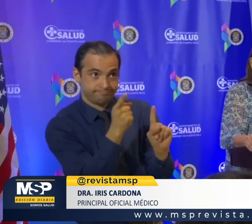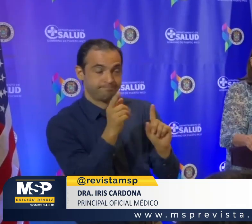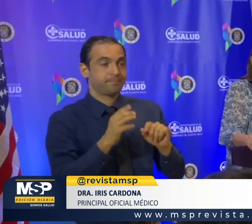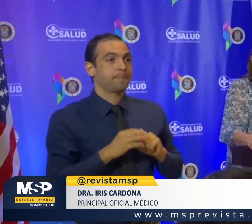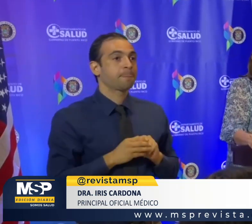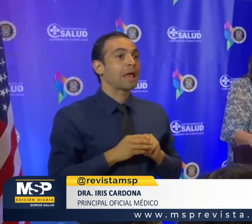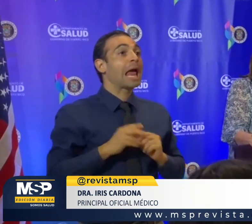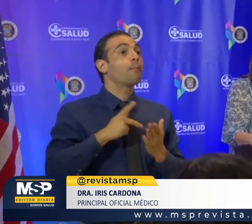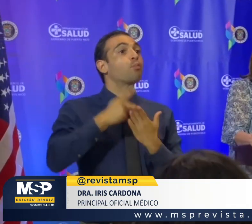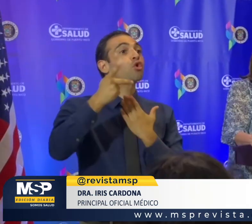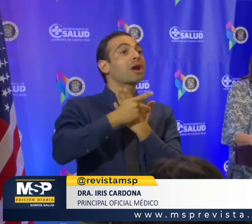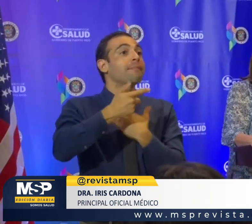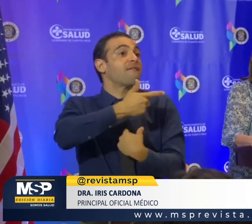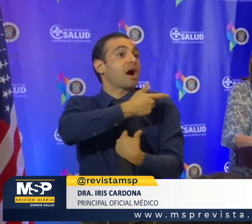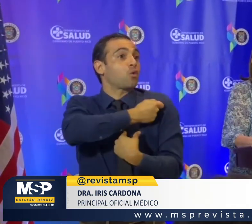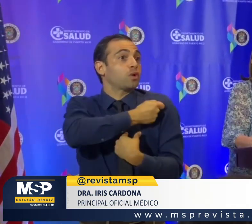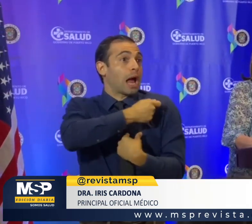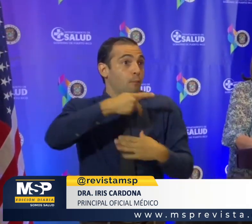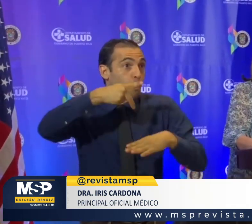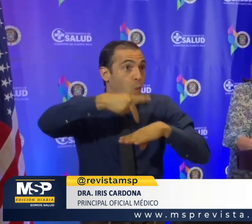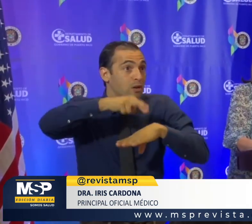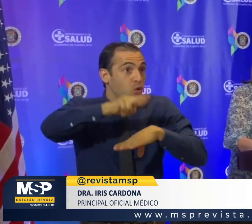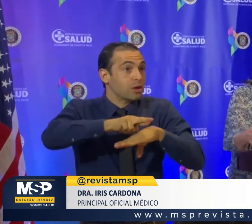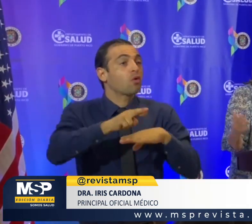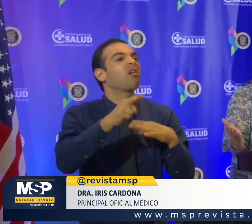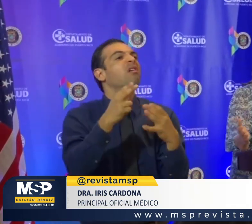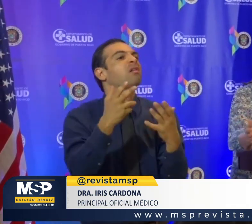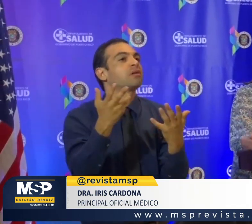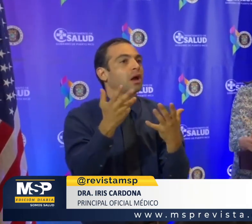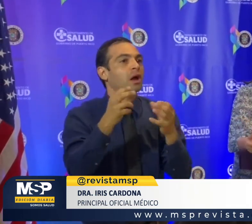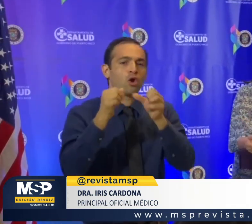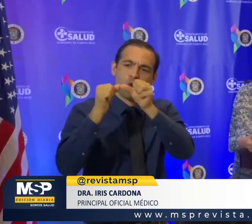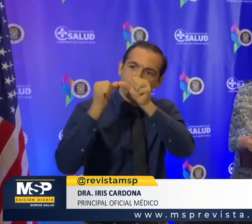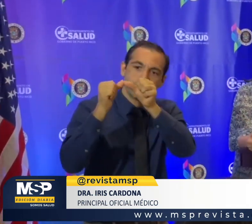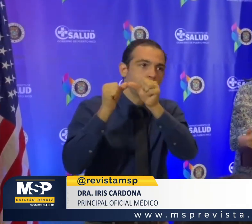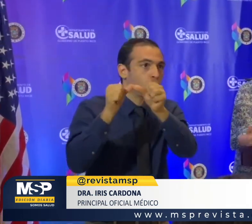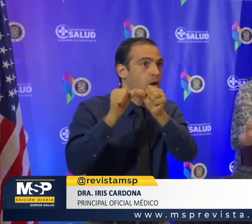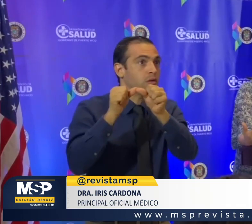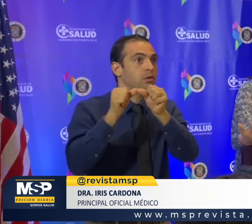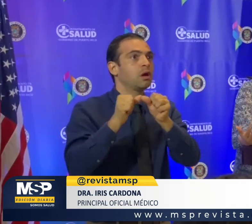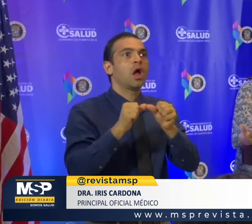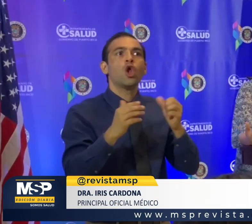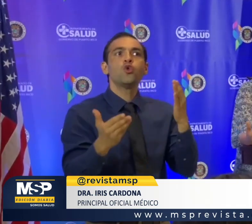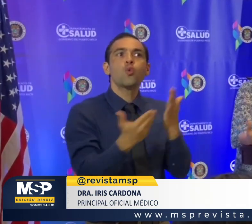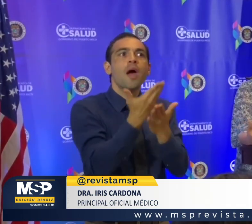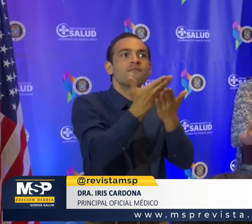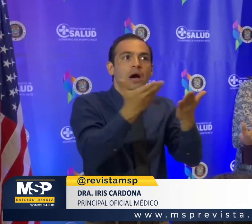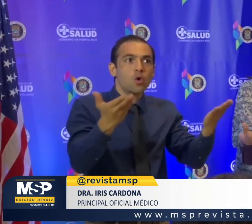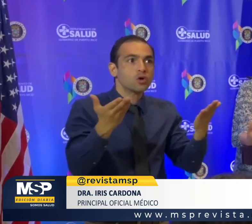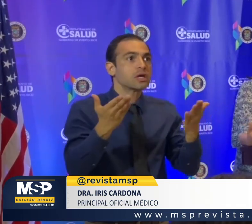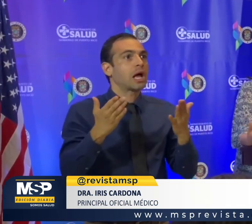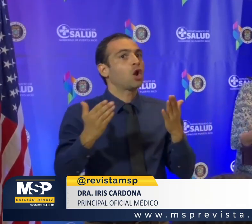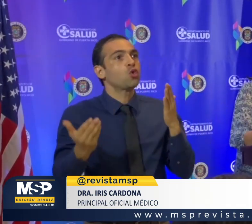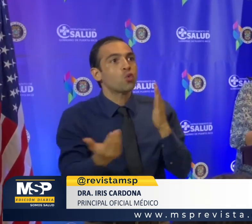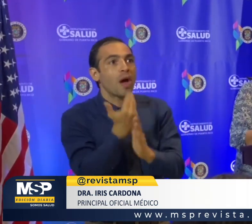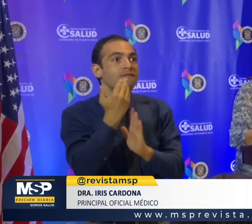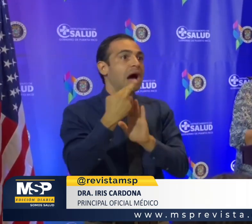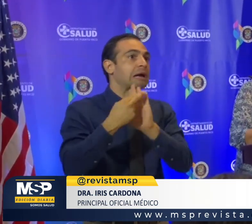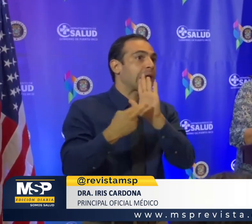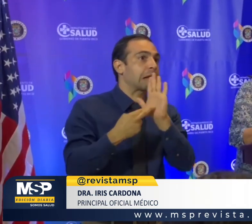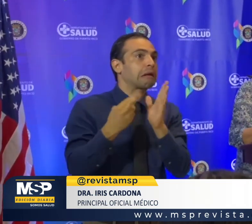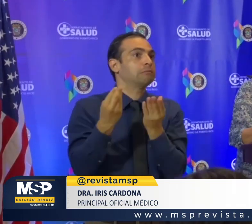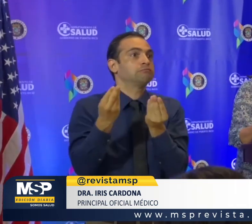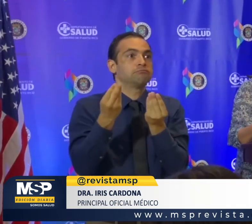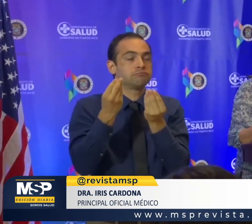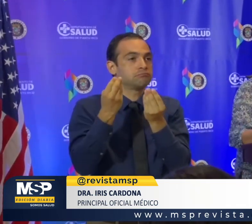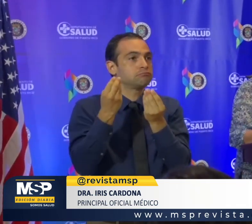de Puerto Rico continúa y vienen cosas nuevas, vendrán indicaciones nuevas y probablemente vacunas